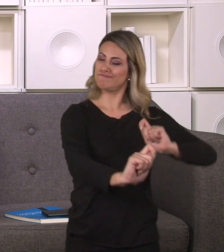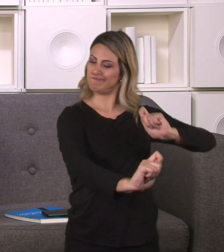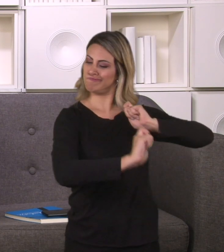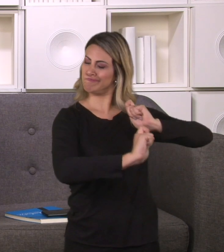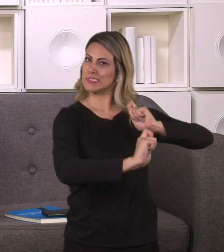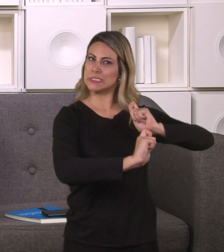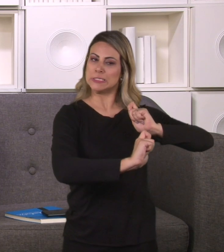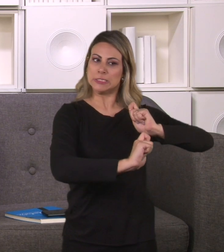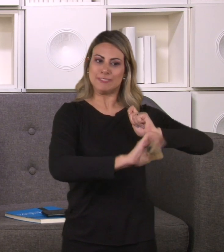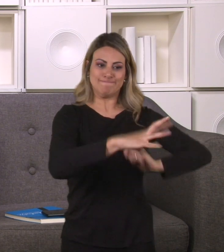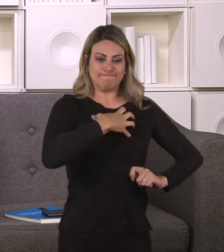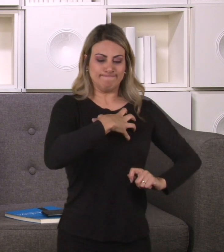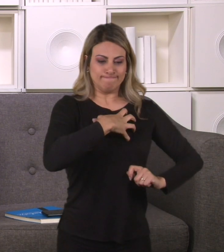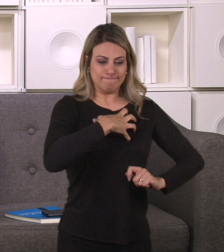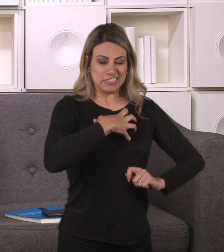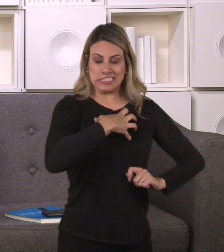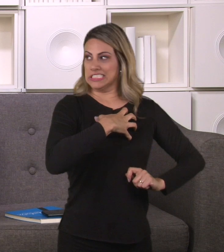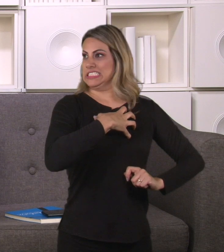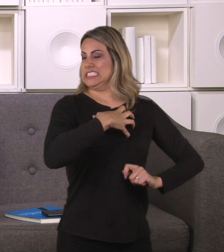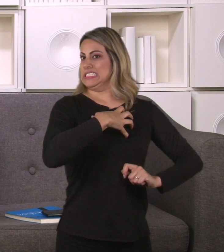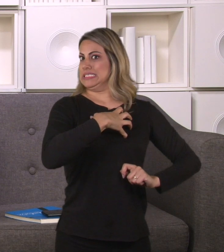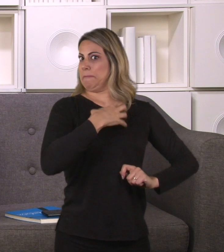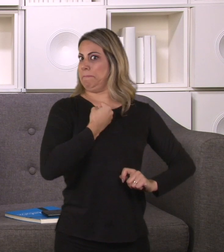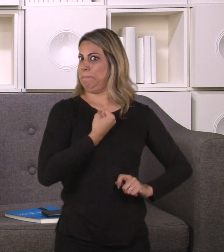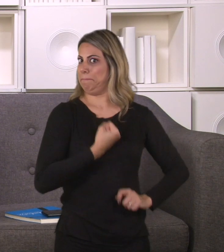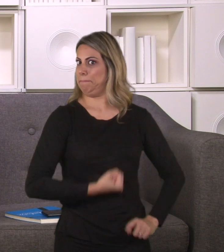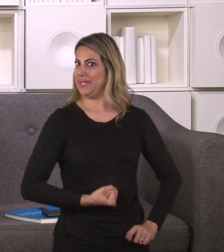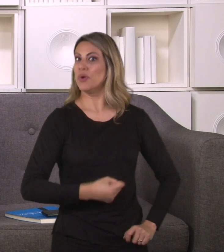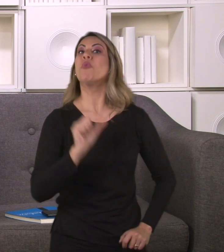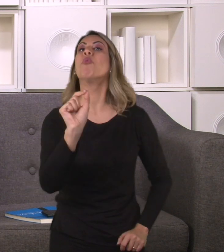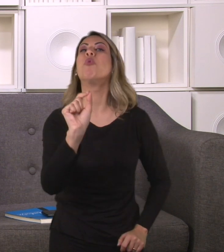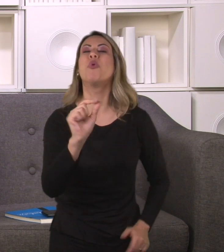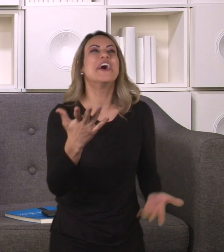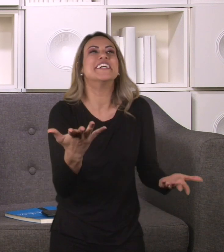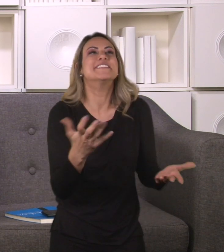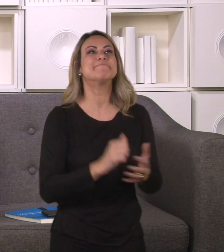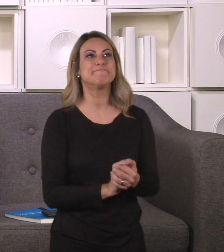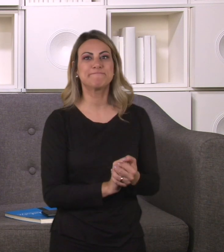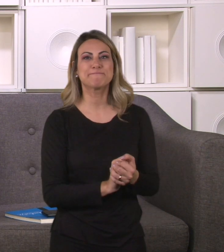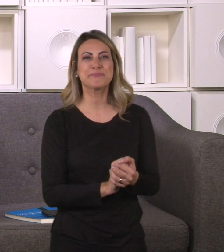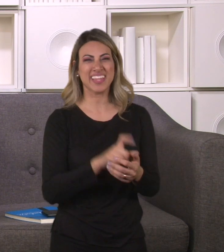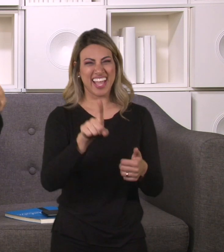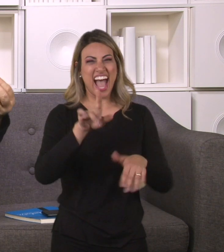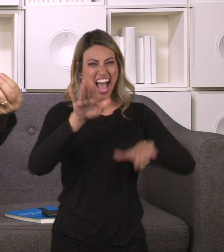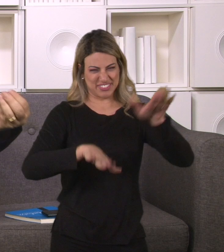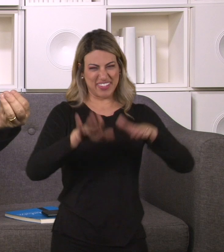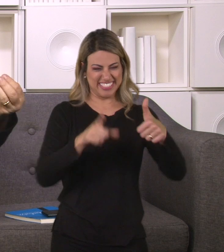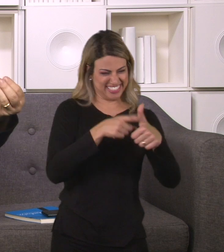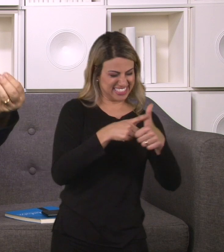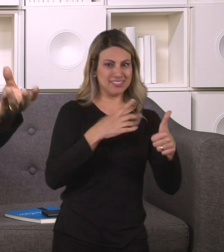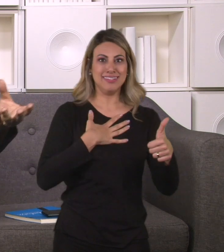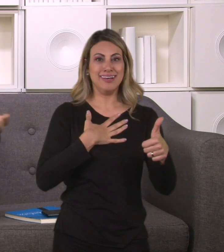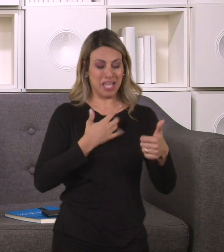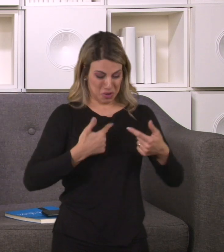que afeta mais você? Onde é que você se sente mais vulnerável? Quando você tem necessidades